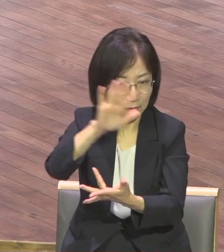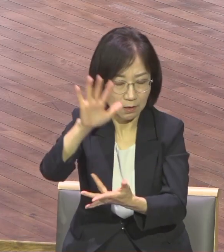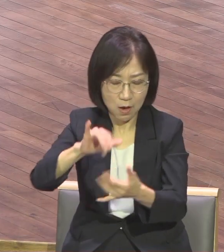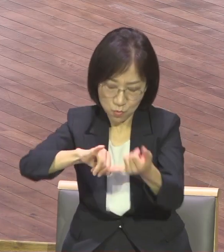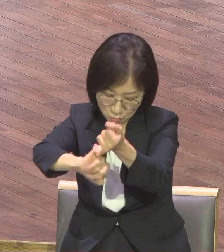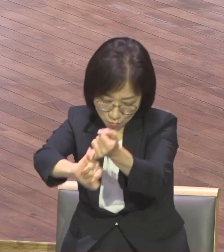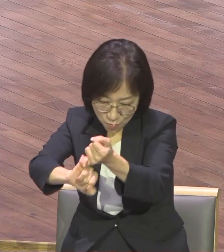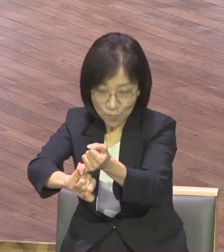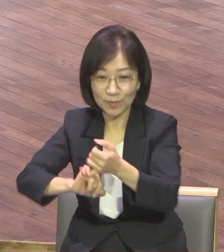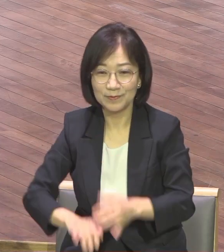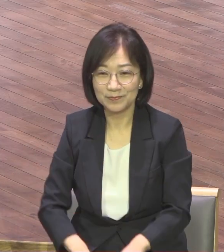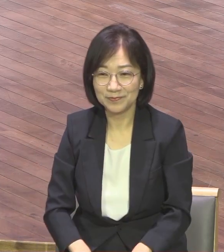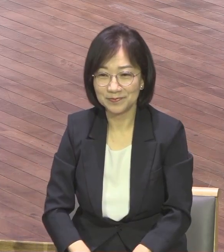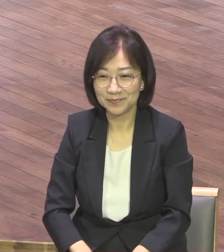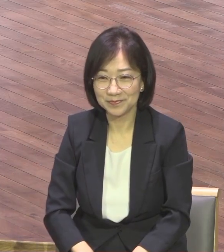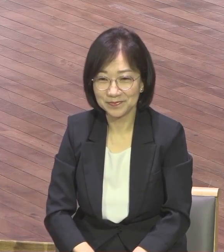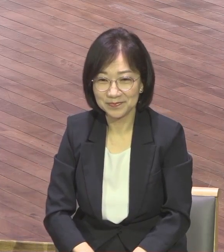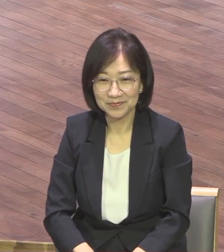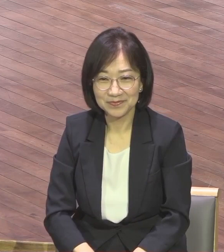필수입니다.